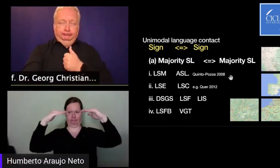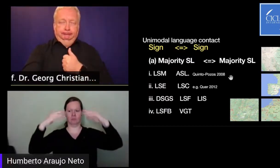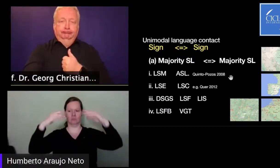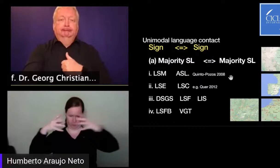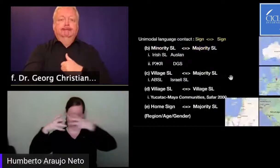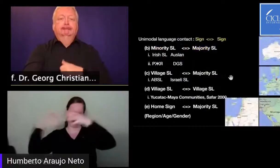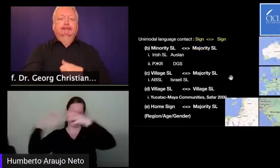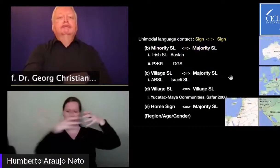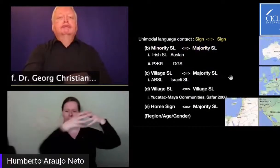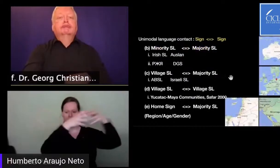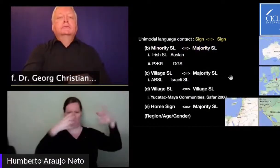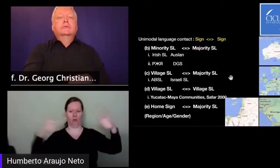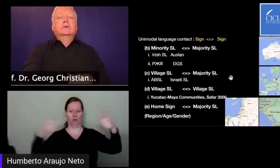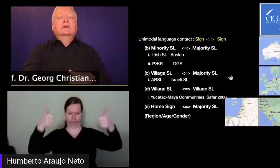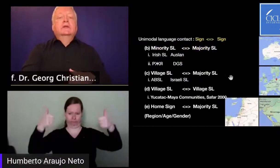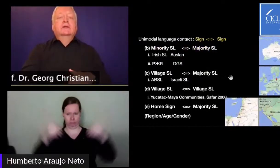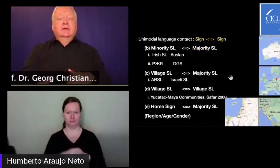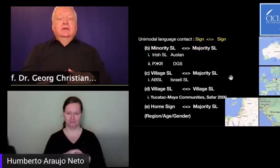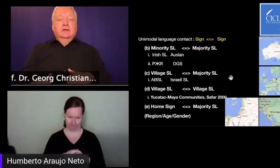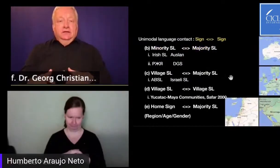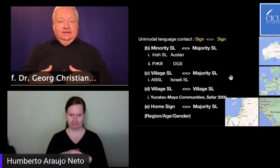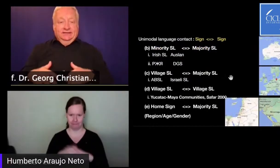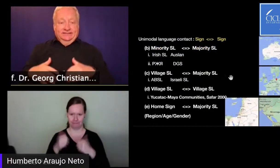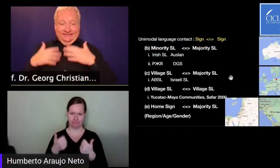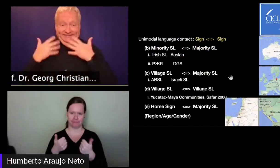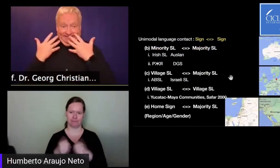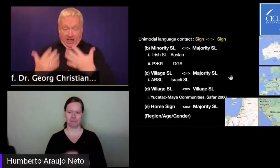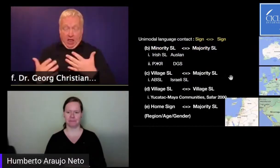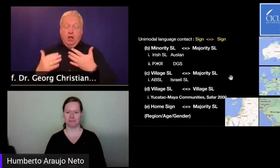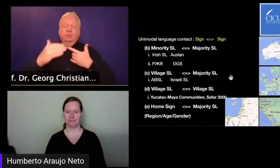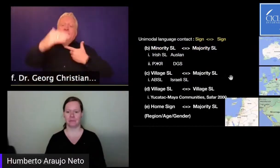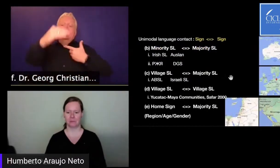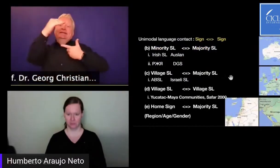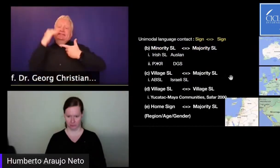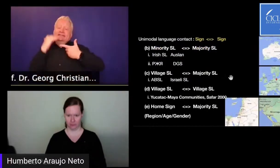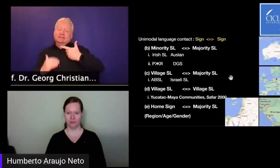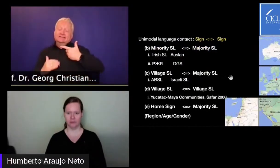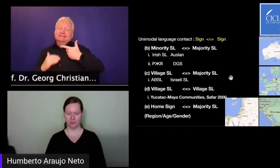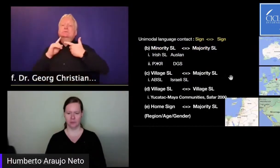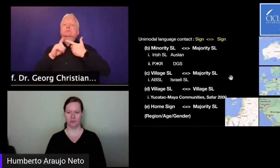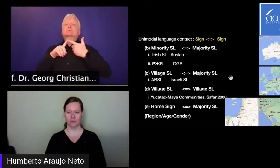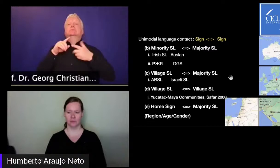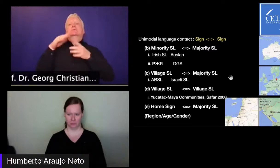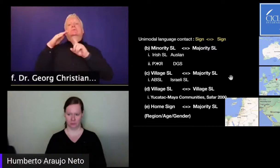E estamos tratando principalmente das línguas majoritárias nesse caso, né?